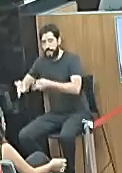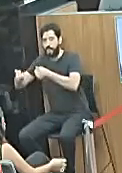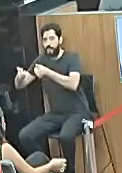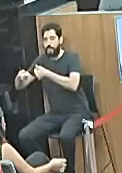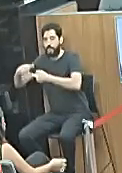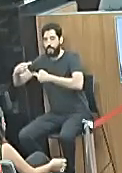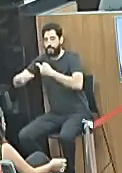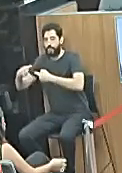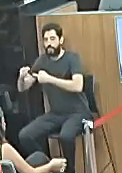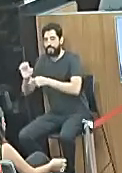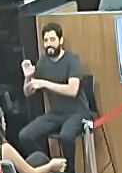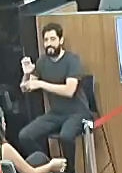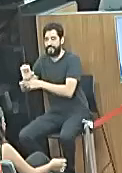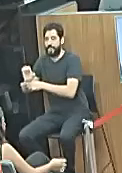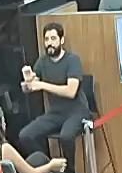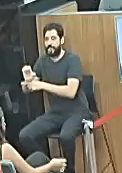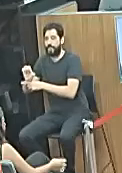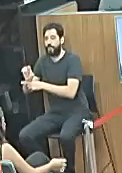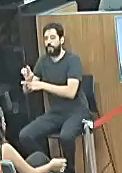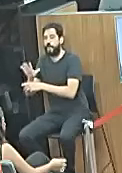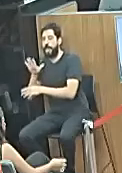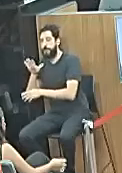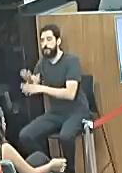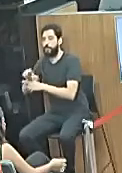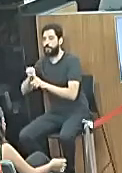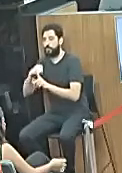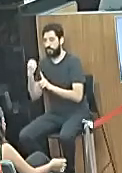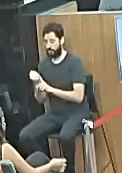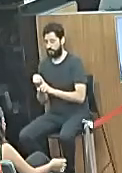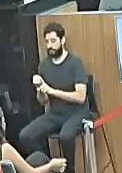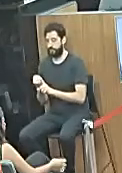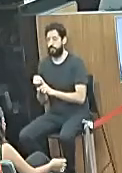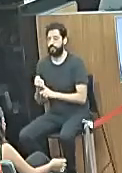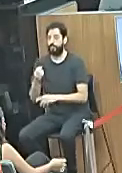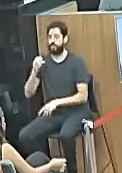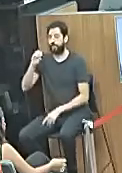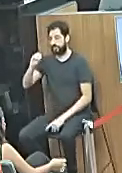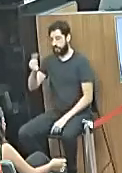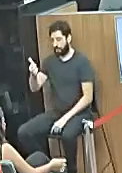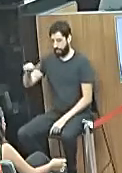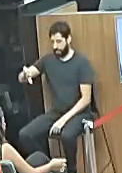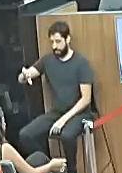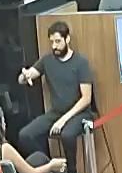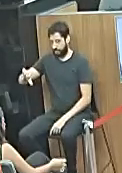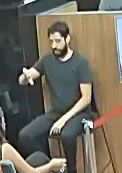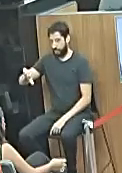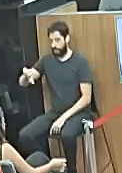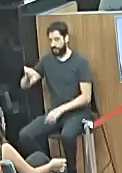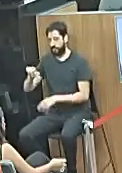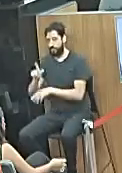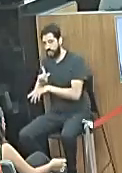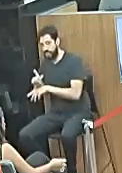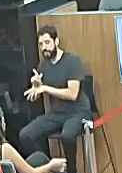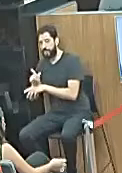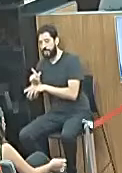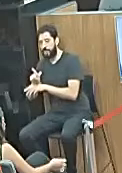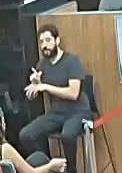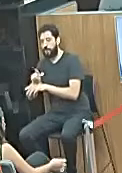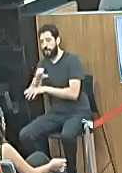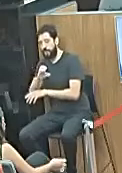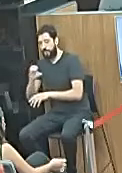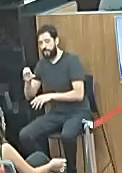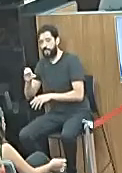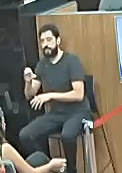estadual de assistência social o programa 0 69 gestão e coordenação da atuação governamental